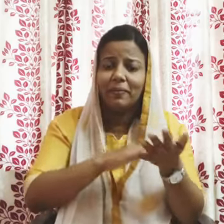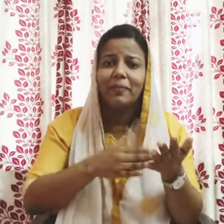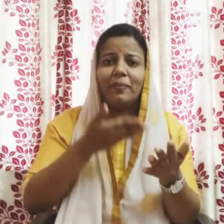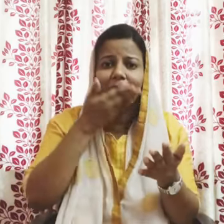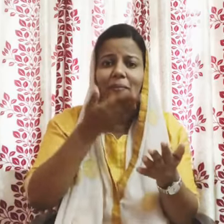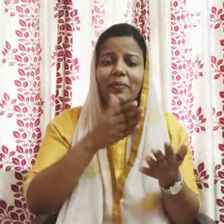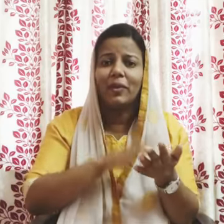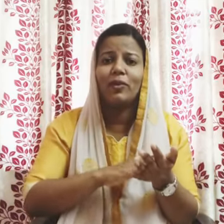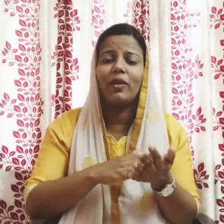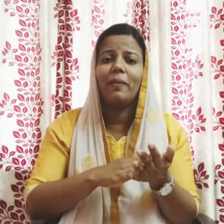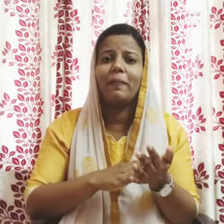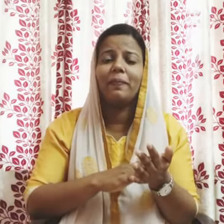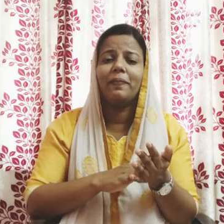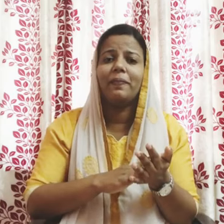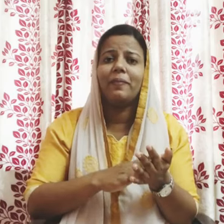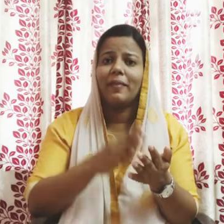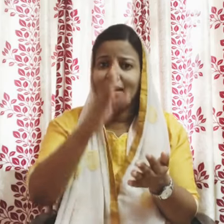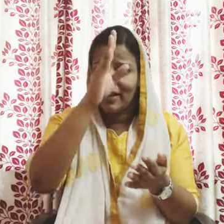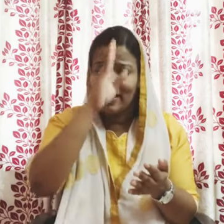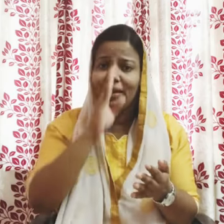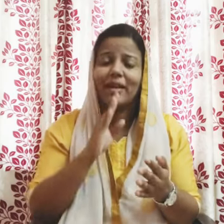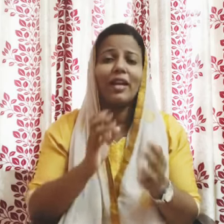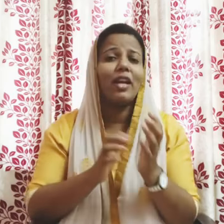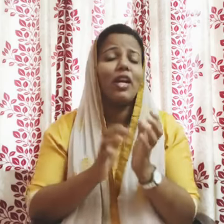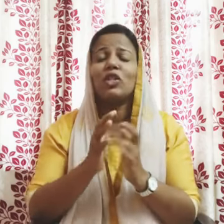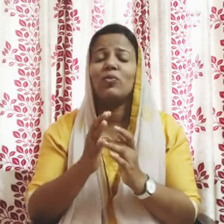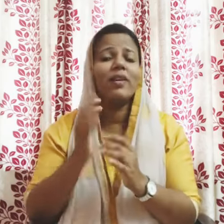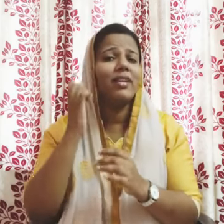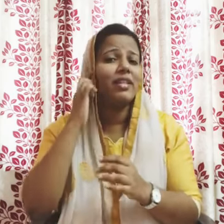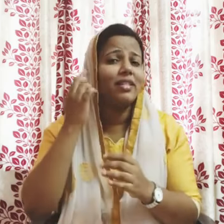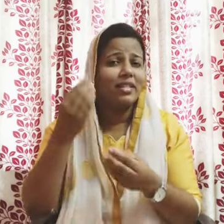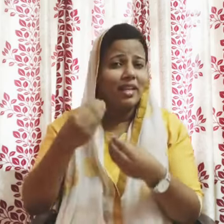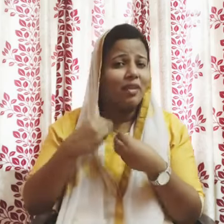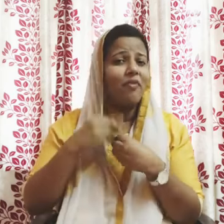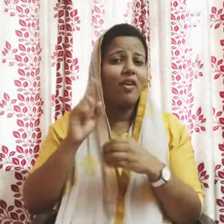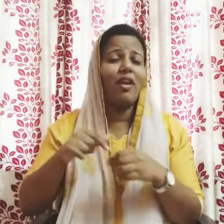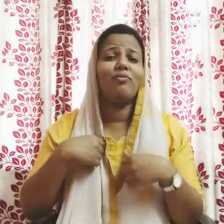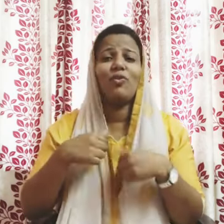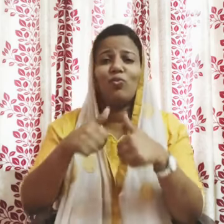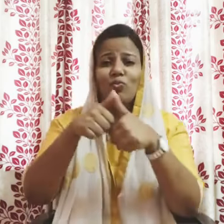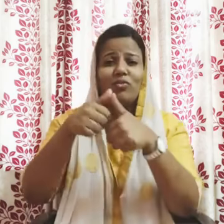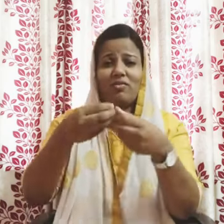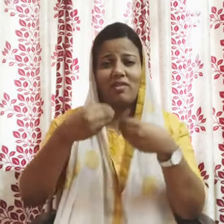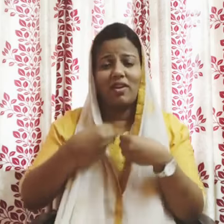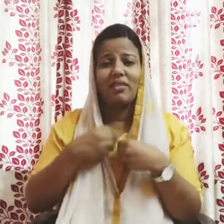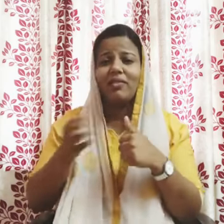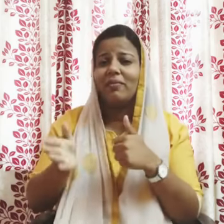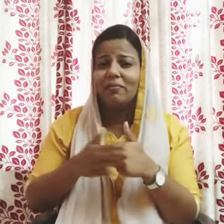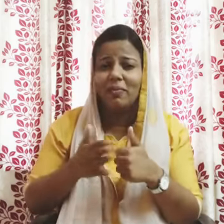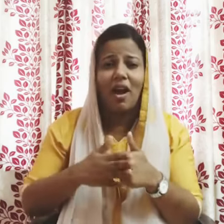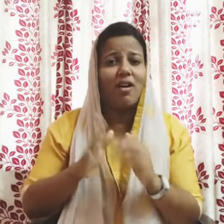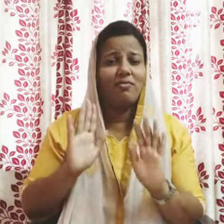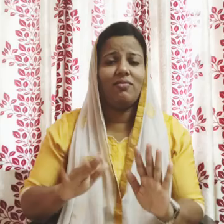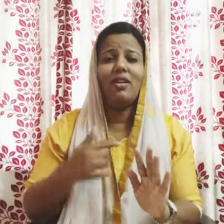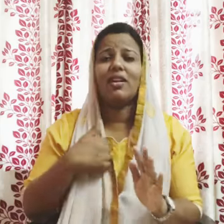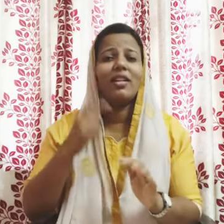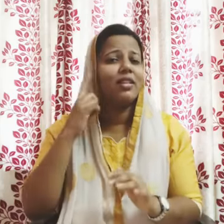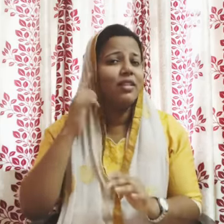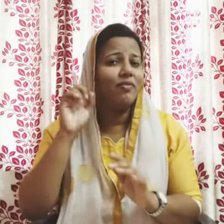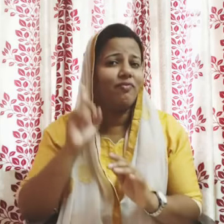പറയുന്നു, യഹോവേ ചെവി ചായ്ക്കണമേ, എനിക്ക് ഉത്തരമരുളണമേ, ഞാൻ എളിയവനും ദരിദ്രനുമാകുന്നു. 8 ഭാഗം